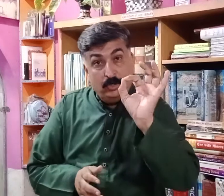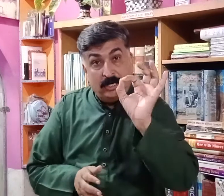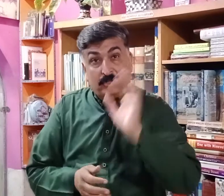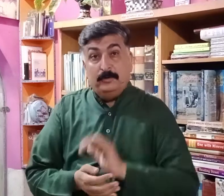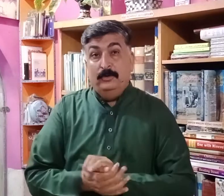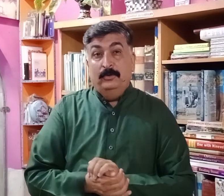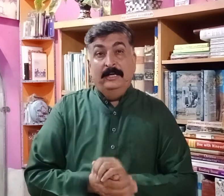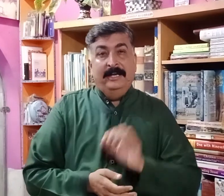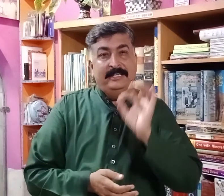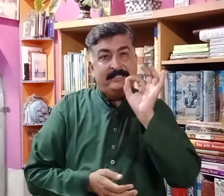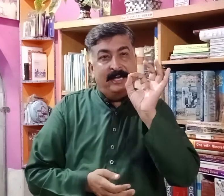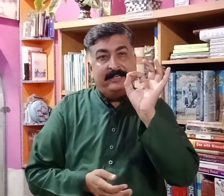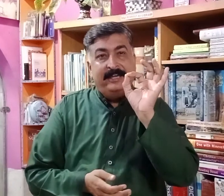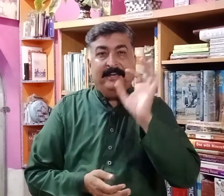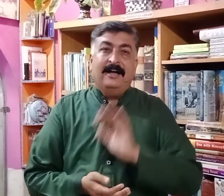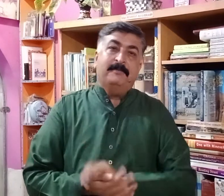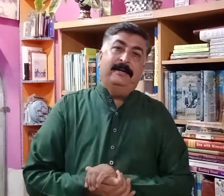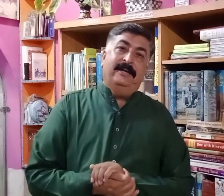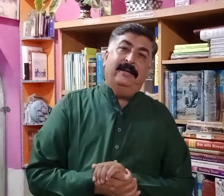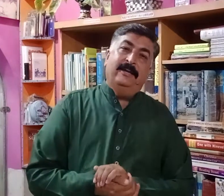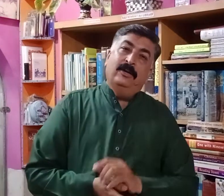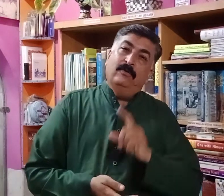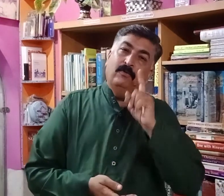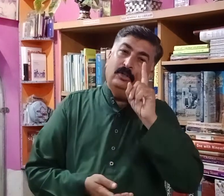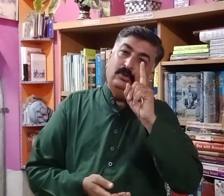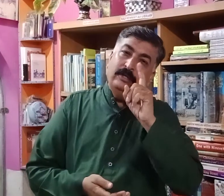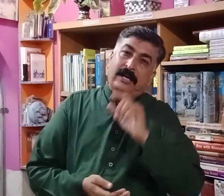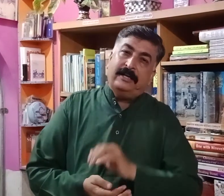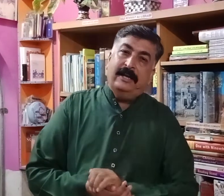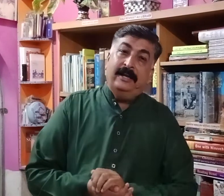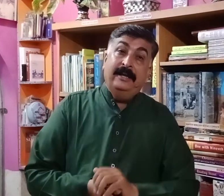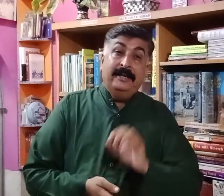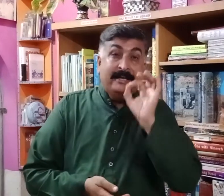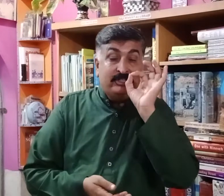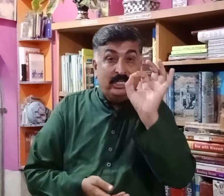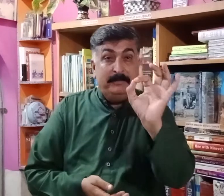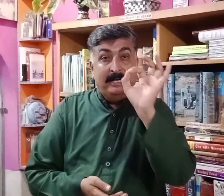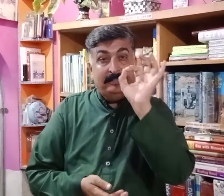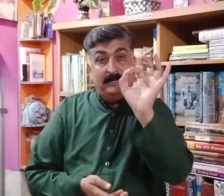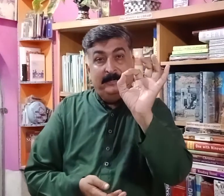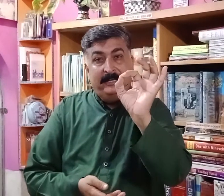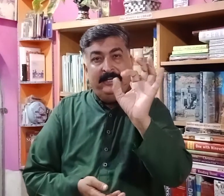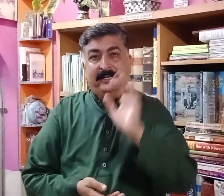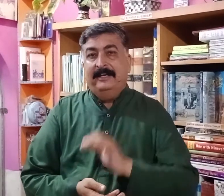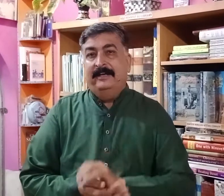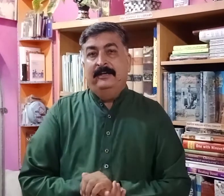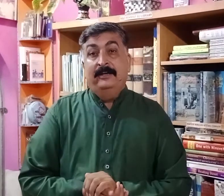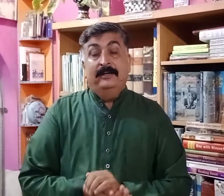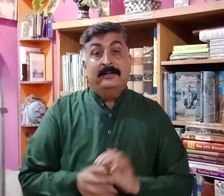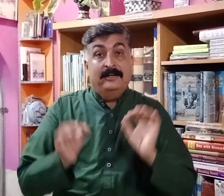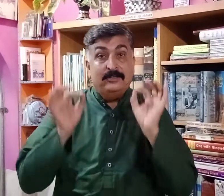जो खुशबू इंसान के अखलाक में है वो दुनिया के किसी भी अतर में नहीं है।